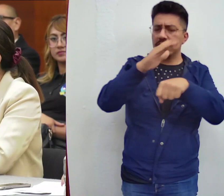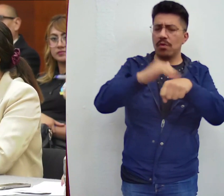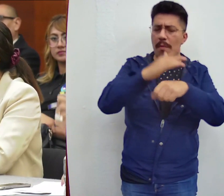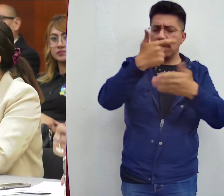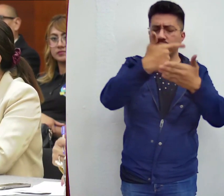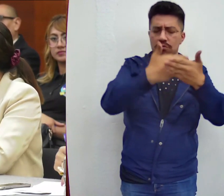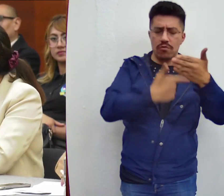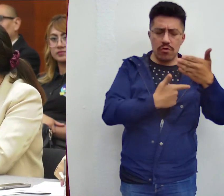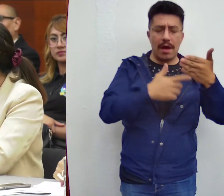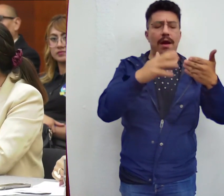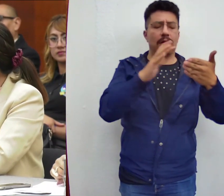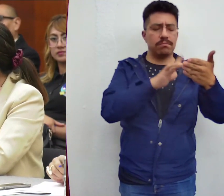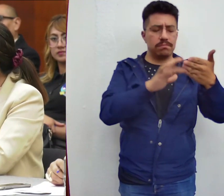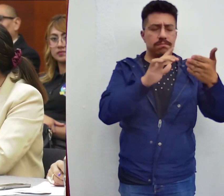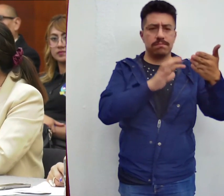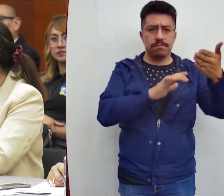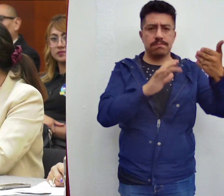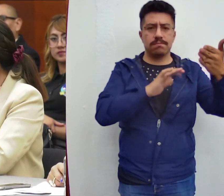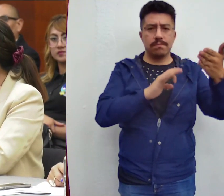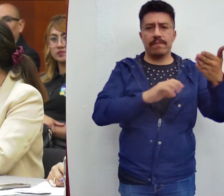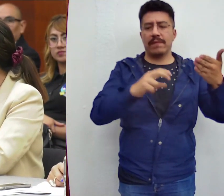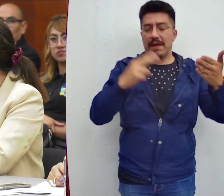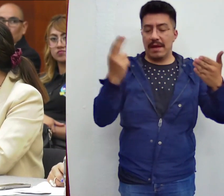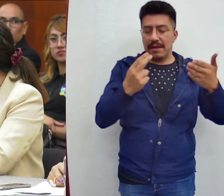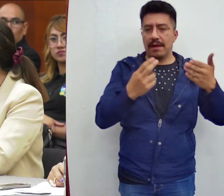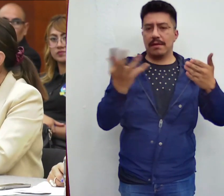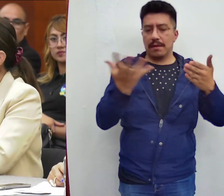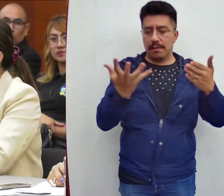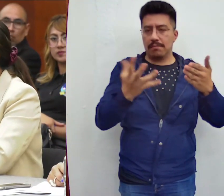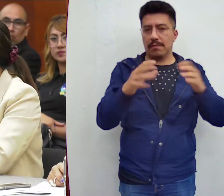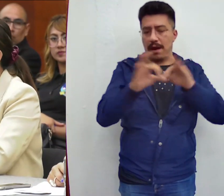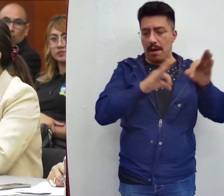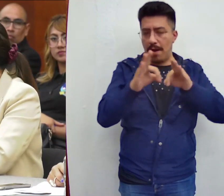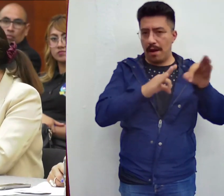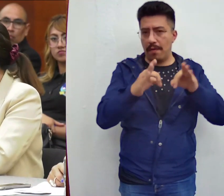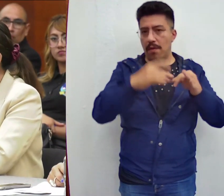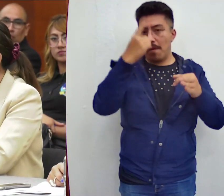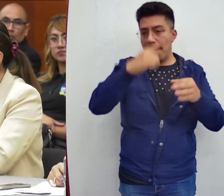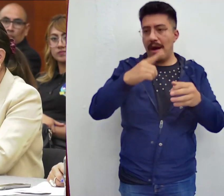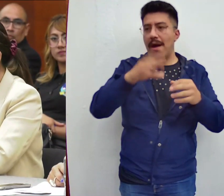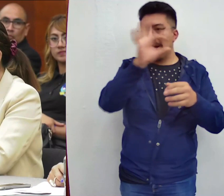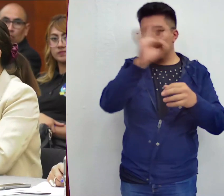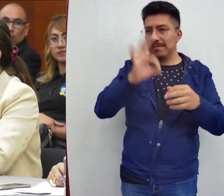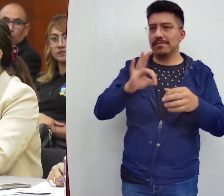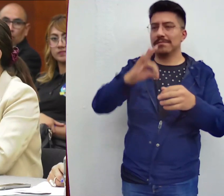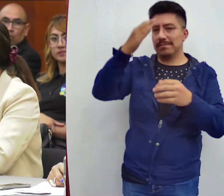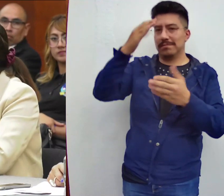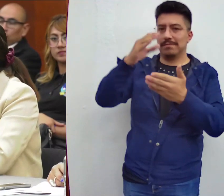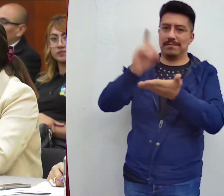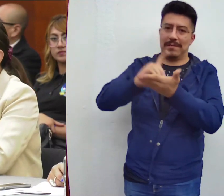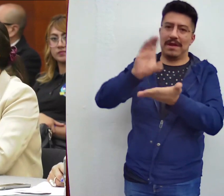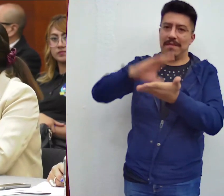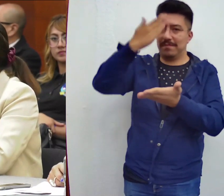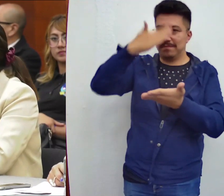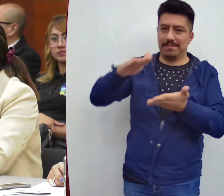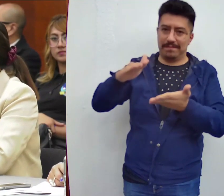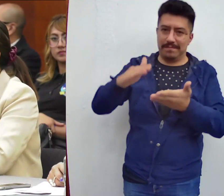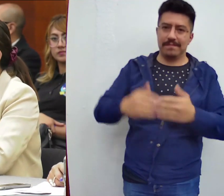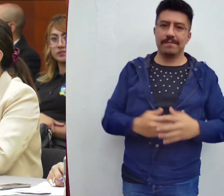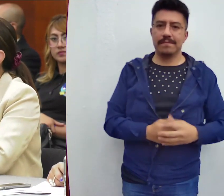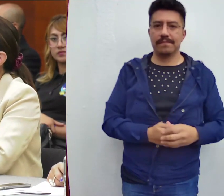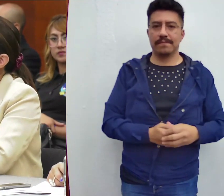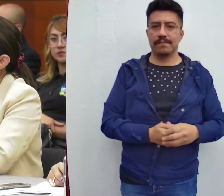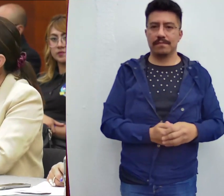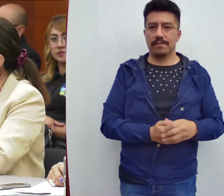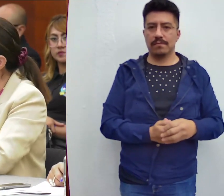están haciendo el algoritmo para medir la discapacidad, además de que varios de ellos, digo, 2